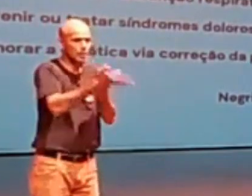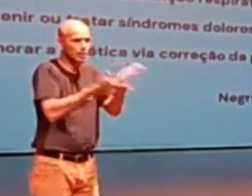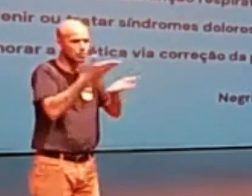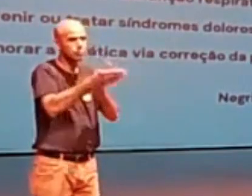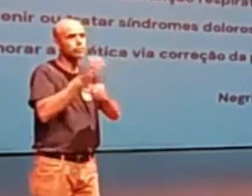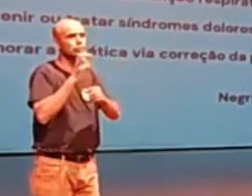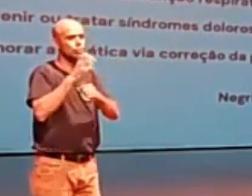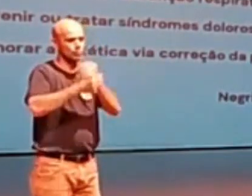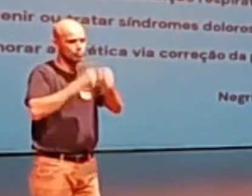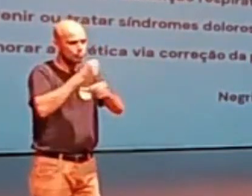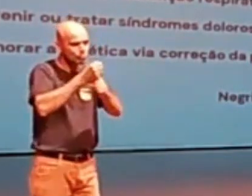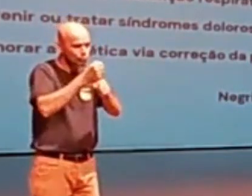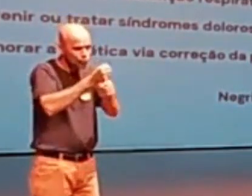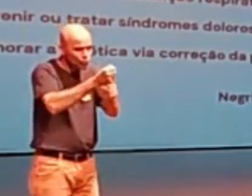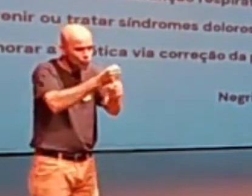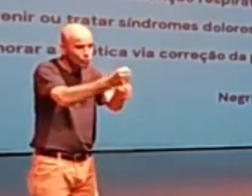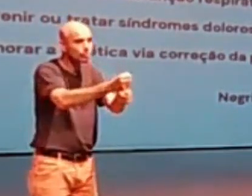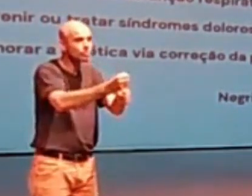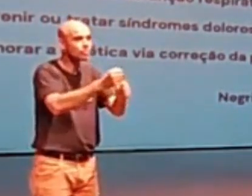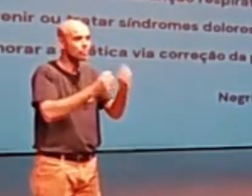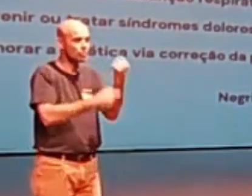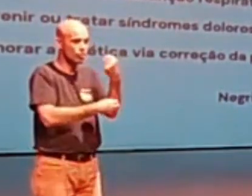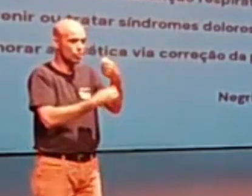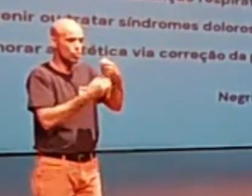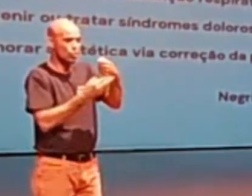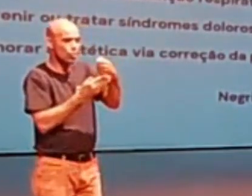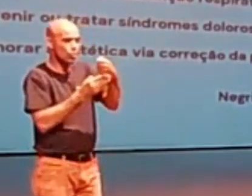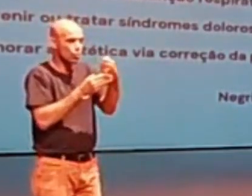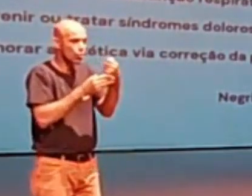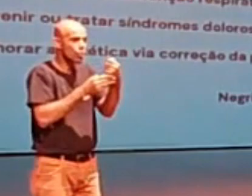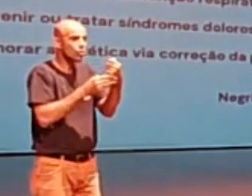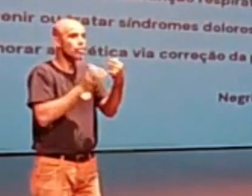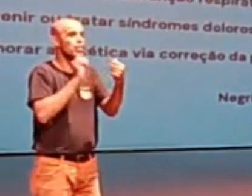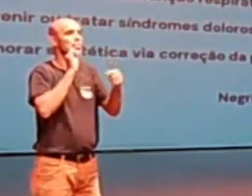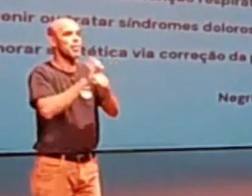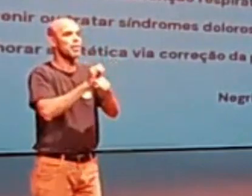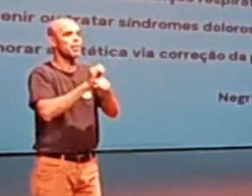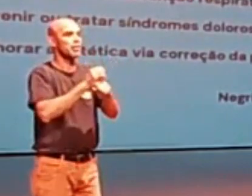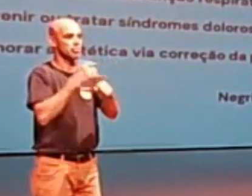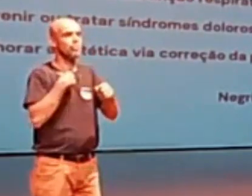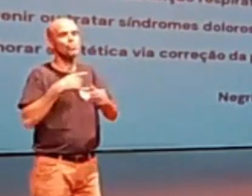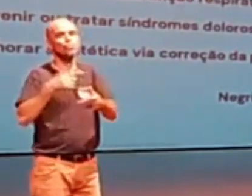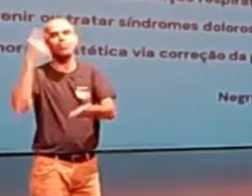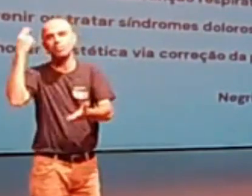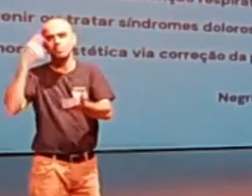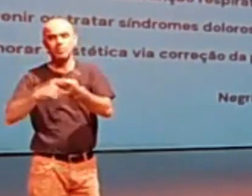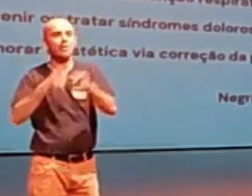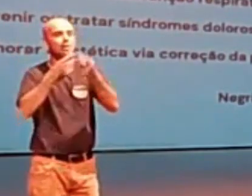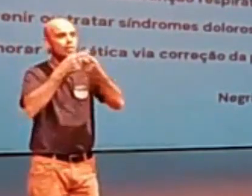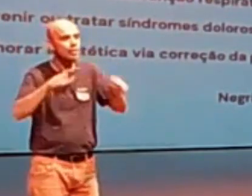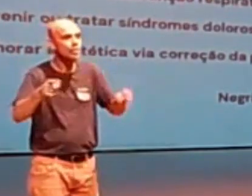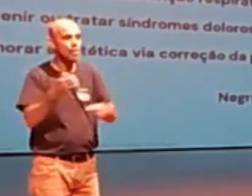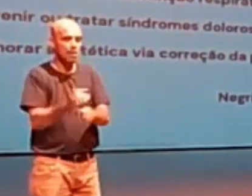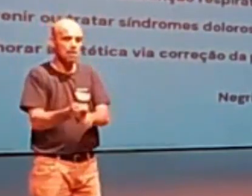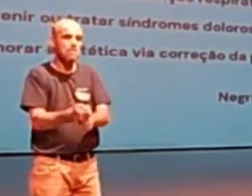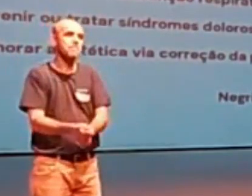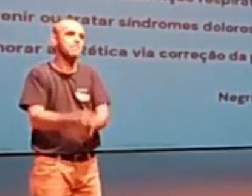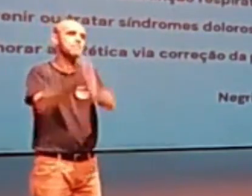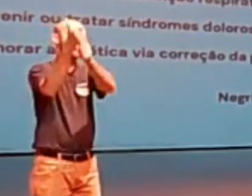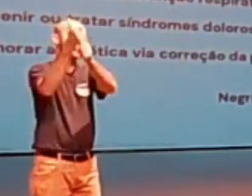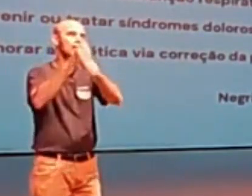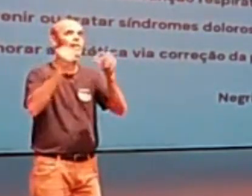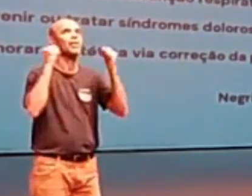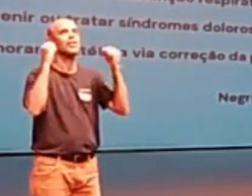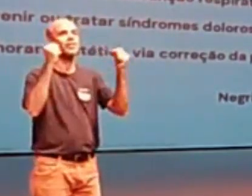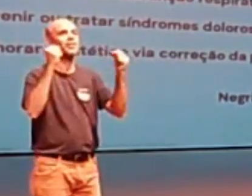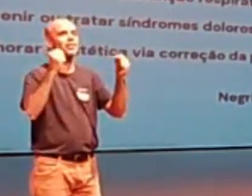ter acabado e essa curva tiver reduzido, a gente marca um churrasco, abre uma champanhe e comemora muito, mas não